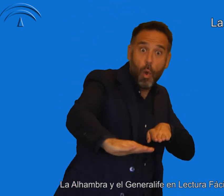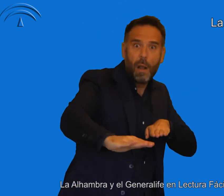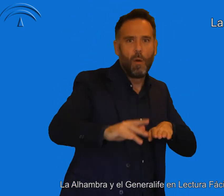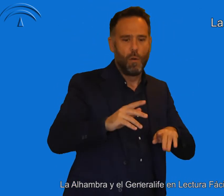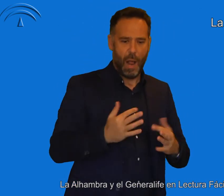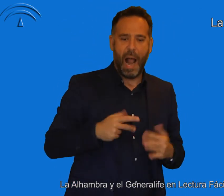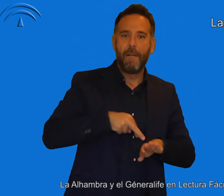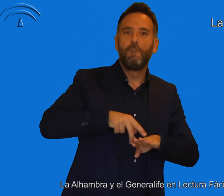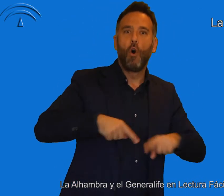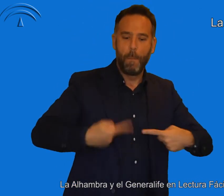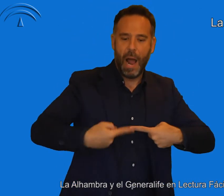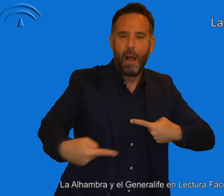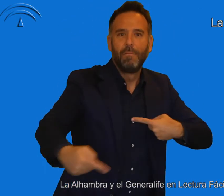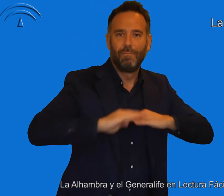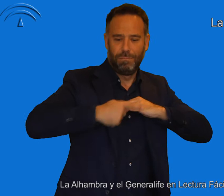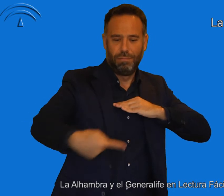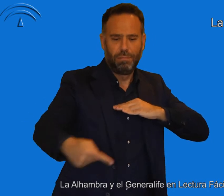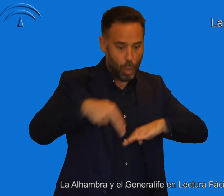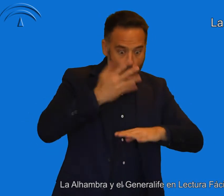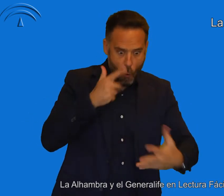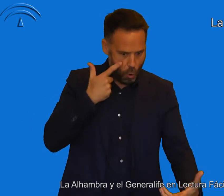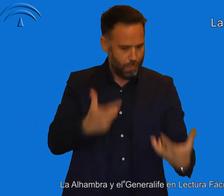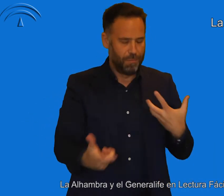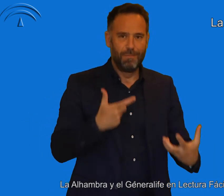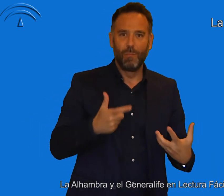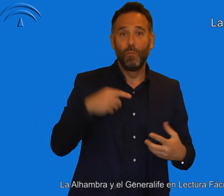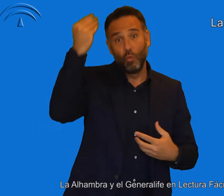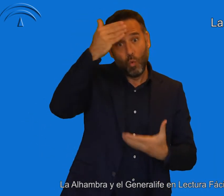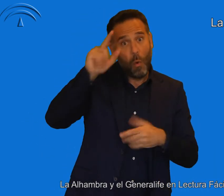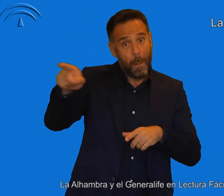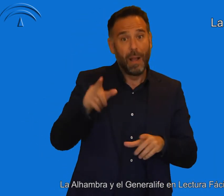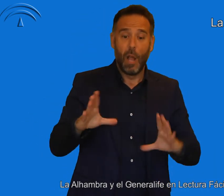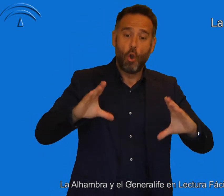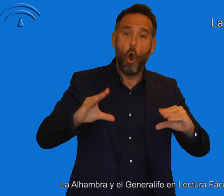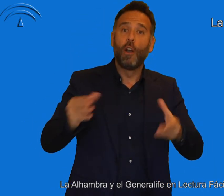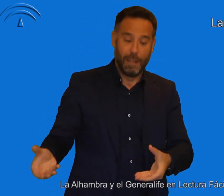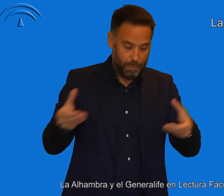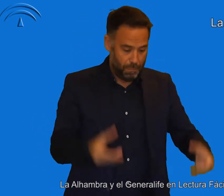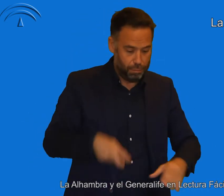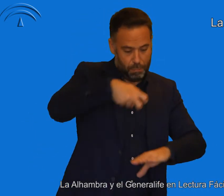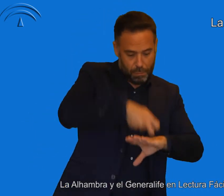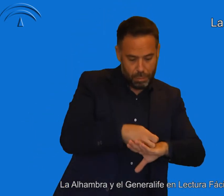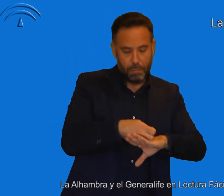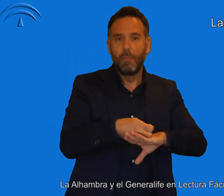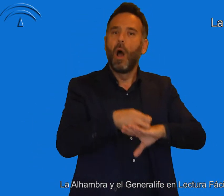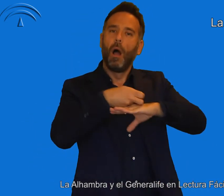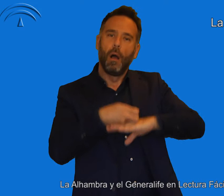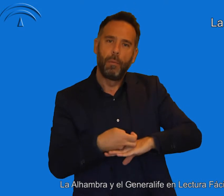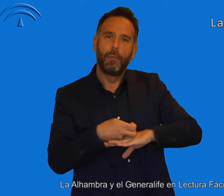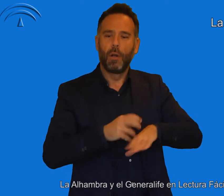y en el suelo ponían alfombras de vivos colores. Los musulmanes se sentaban sobre los cojines en el suelo y